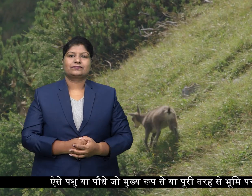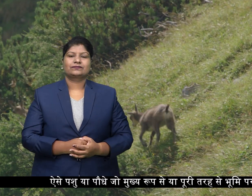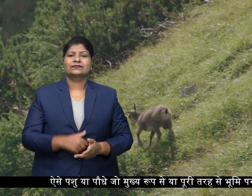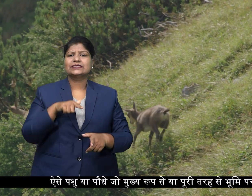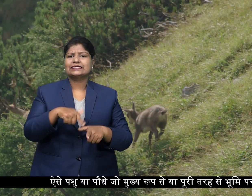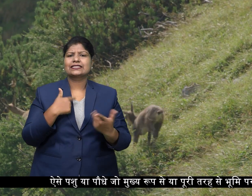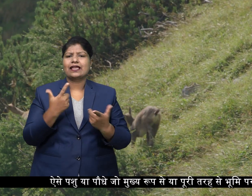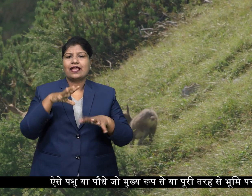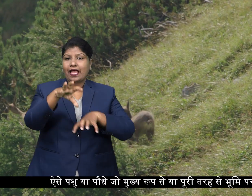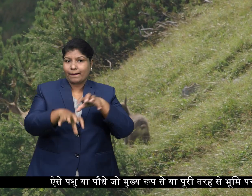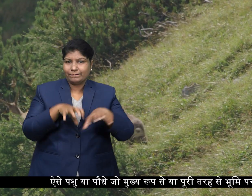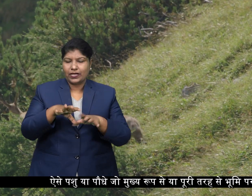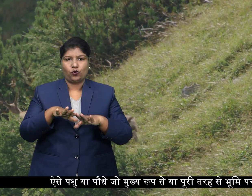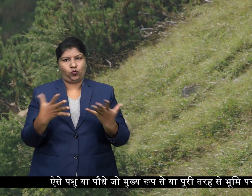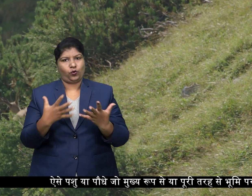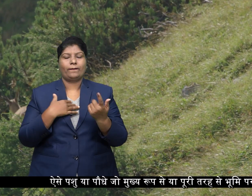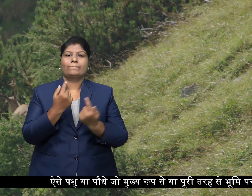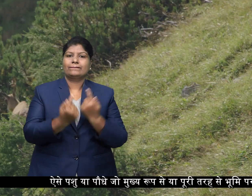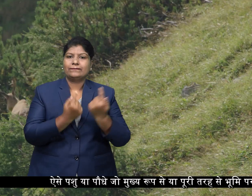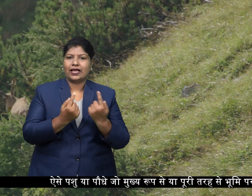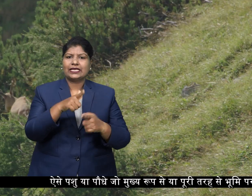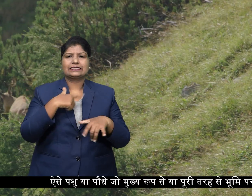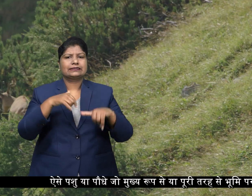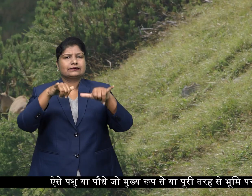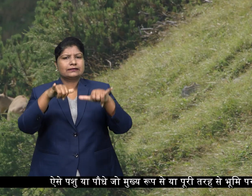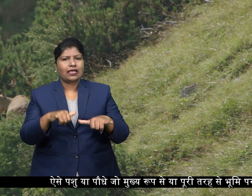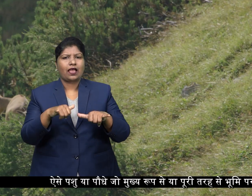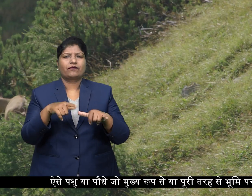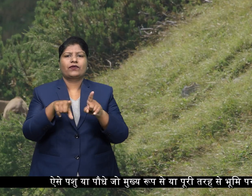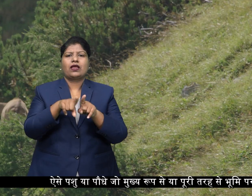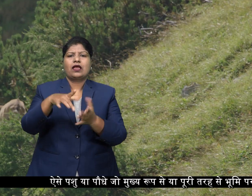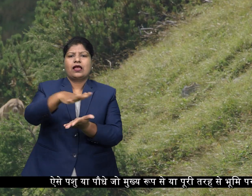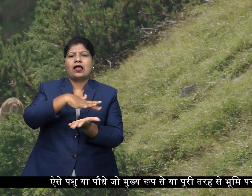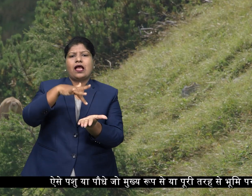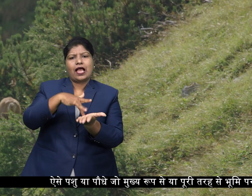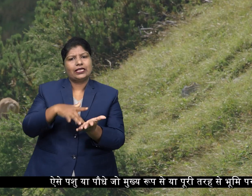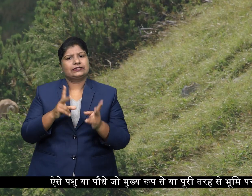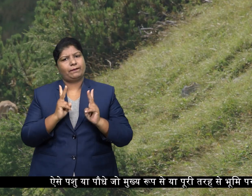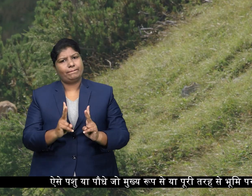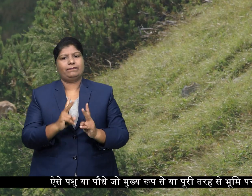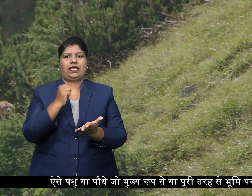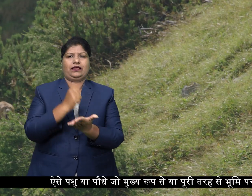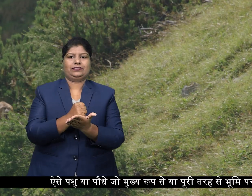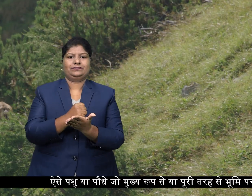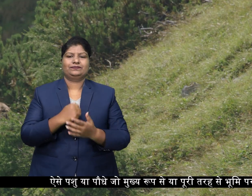ऐसे पशु या पौधे जो मुख्य रूप से या पूरी तरह से भूमि पर रहते हैं।